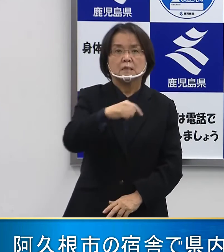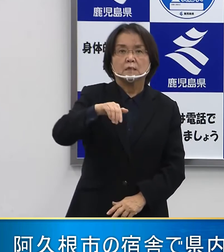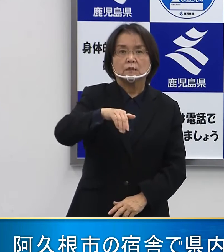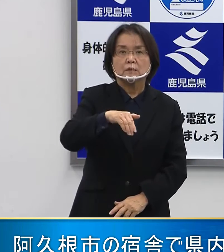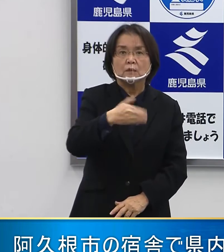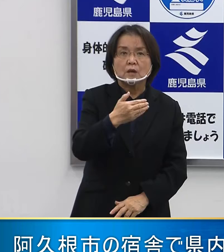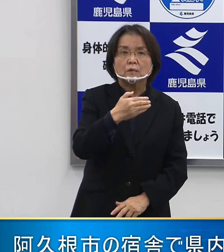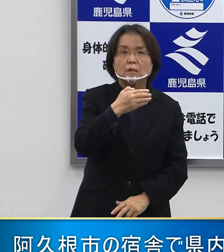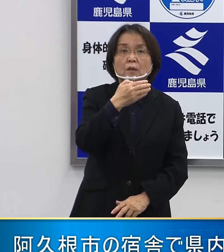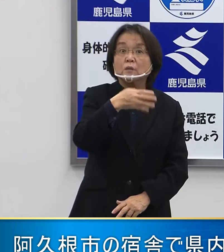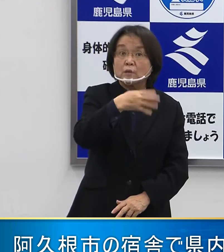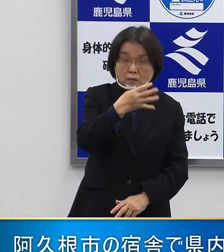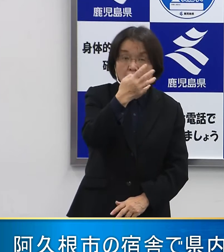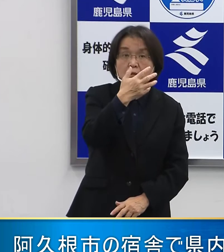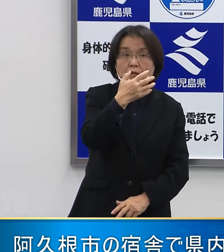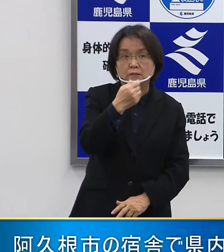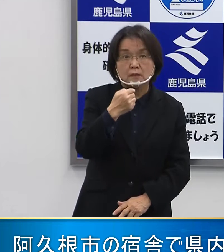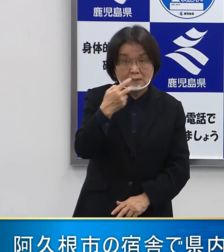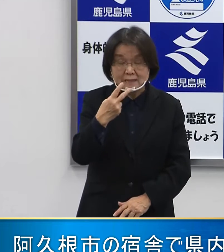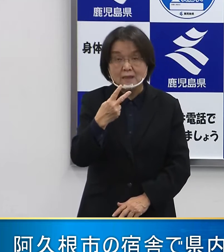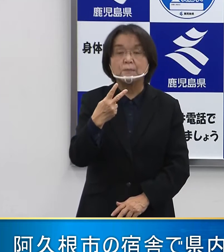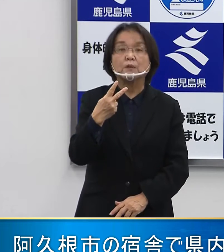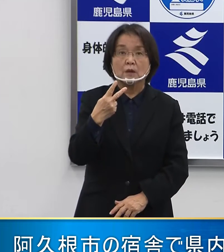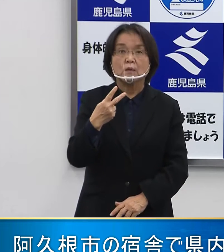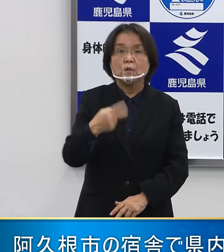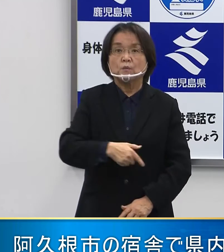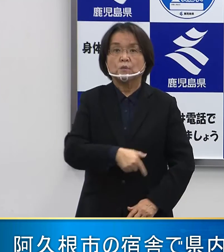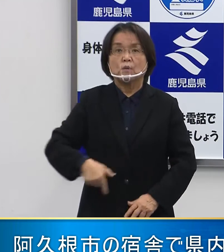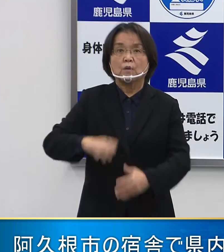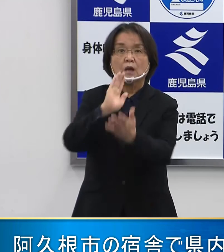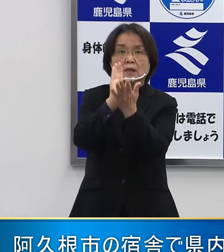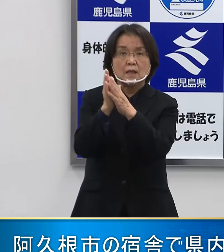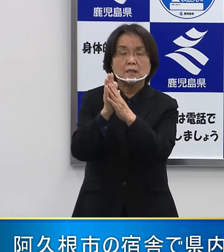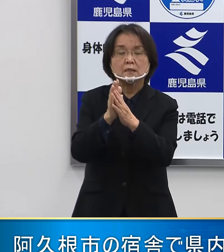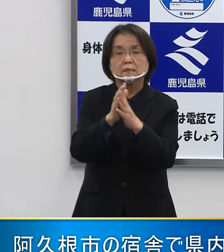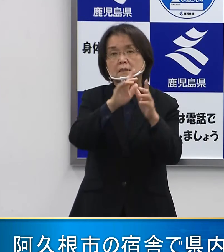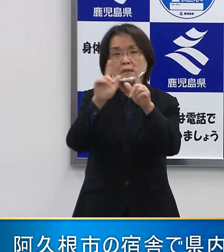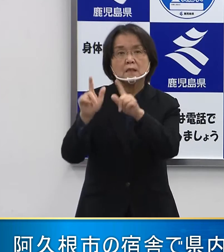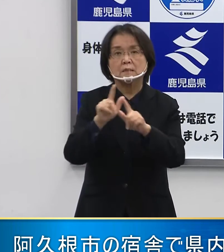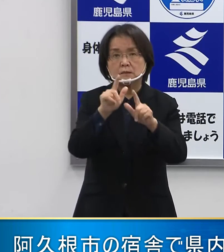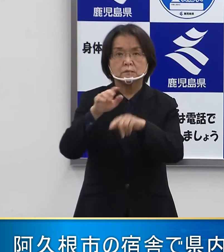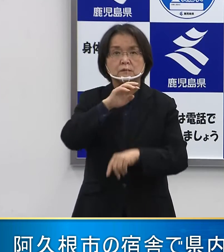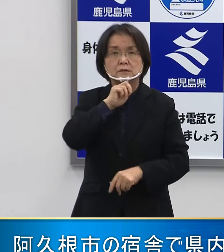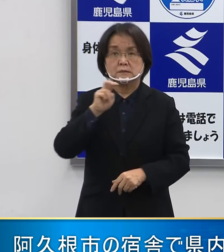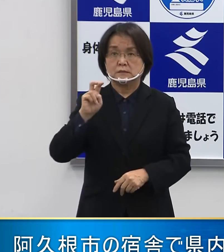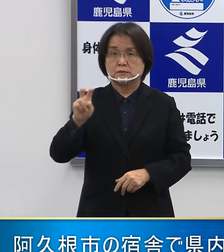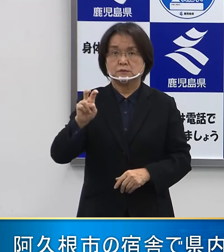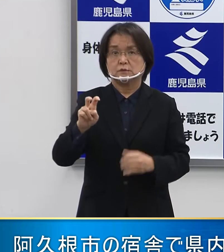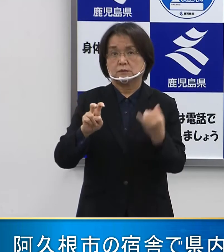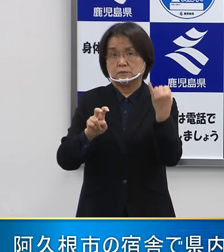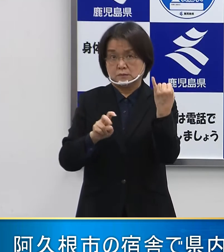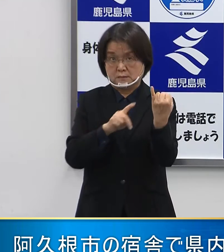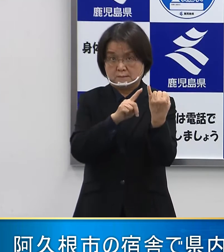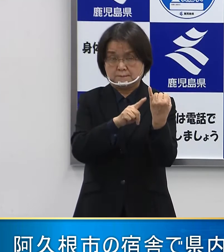1462黎明の方は福岡県在住の20代の女性です